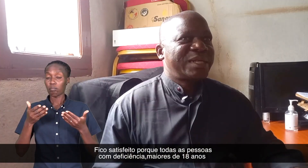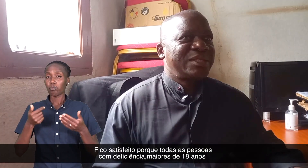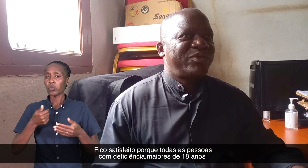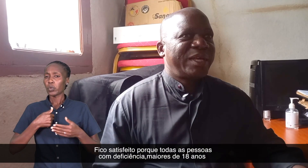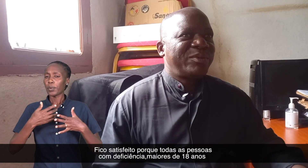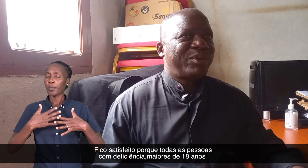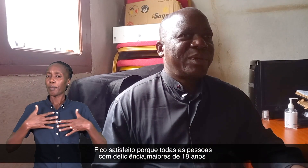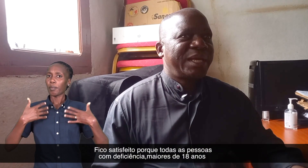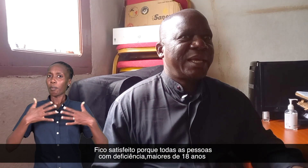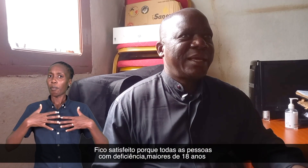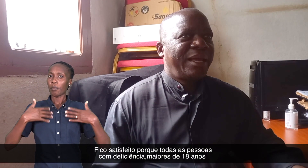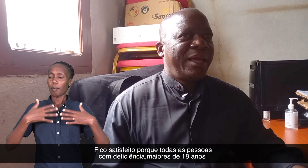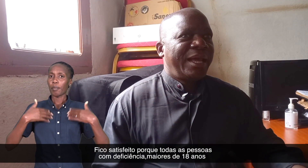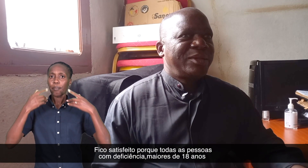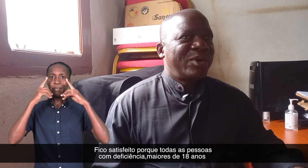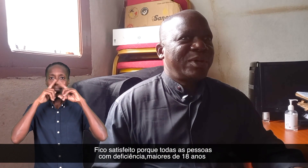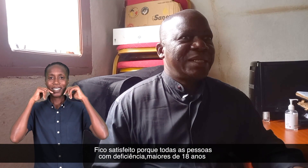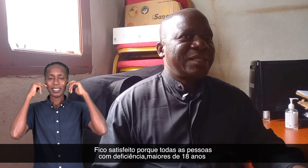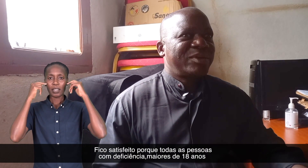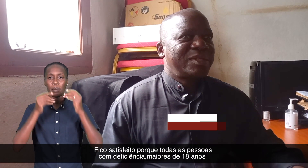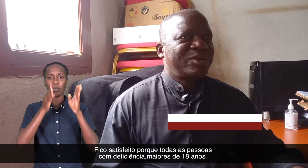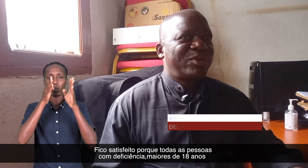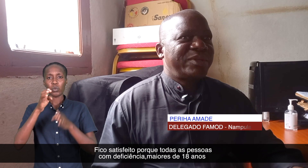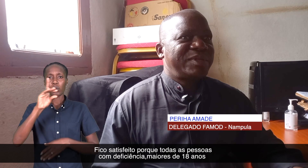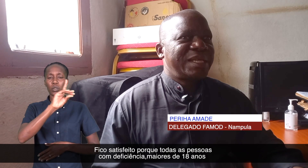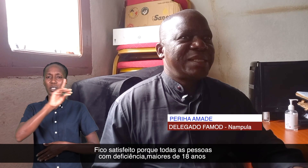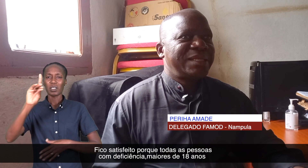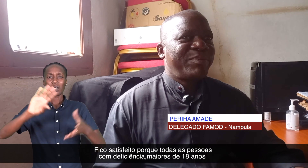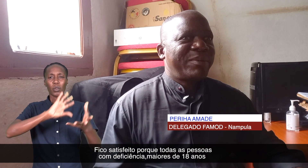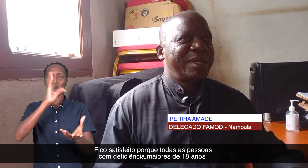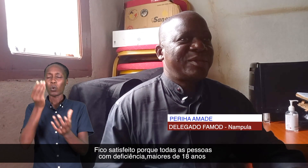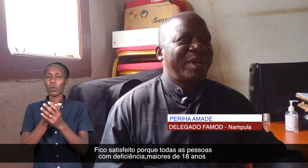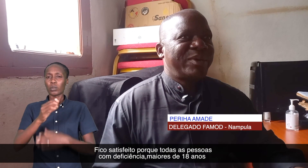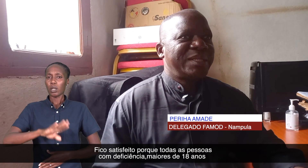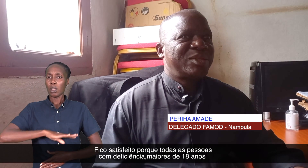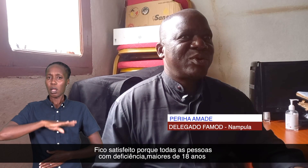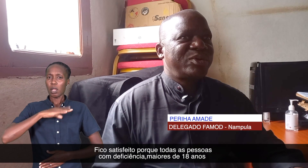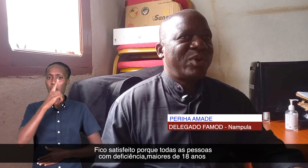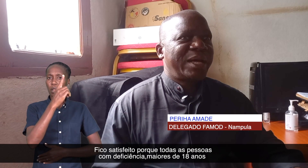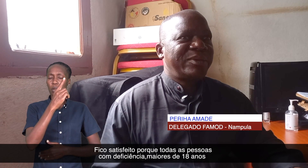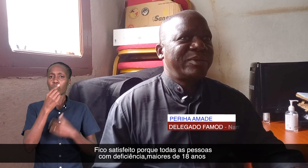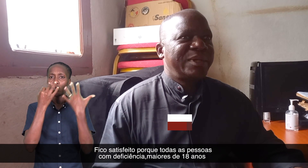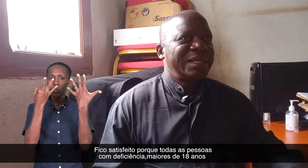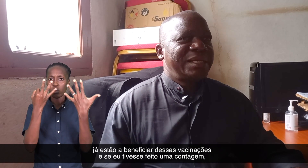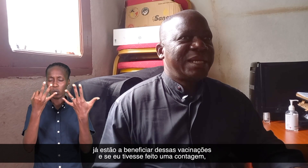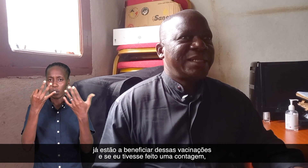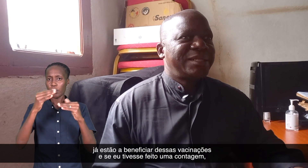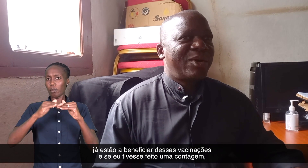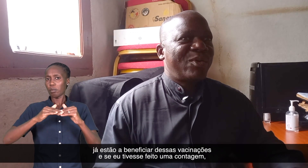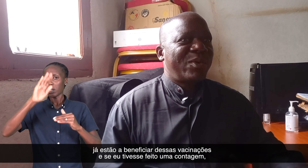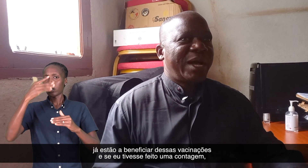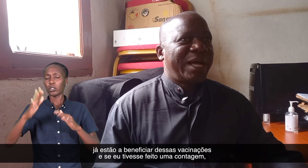Fico satisfeito porque todas as pessoas com deficiência, pelo menos maior de 18 anos,